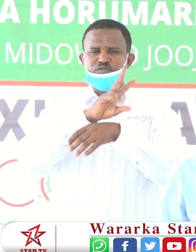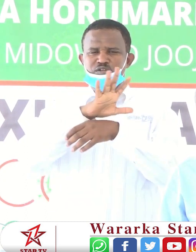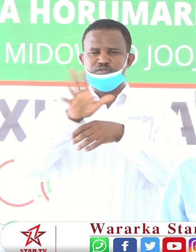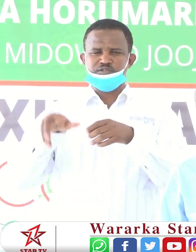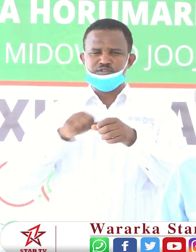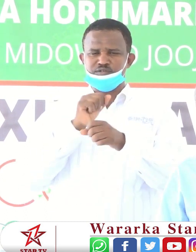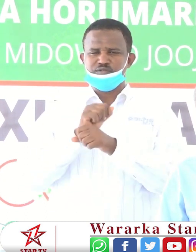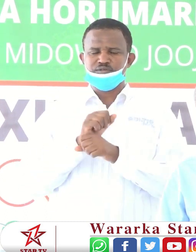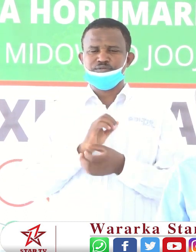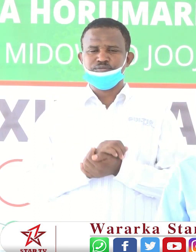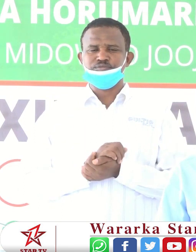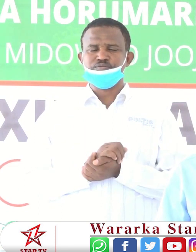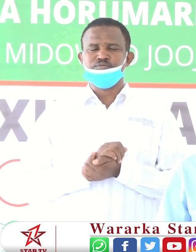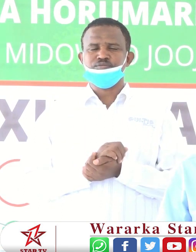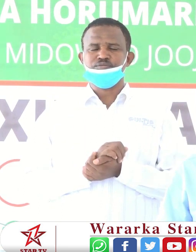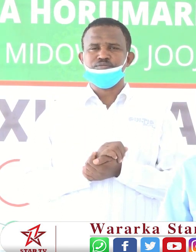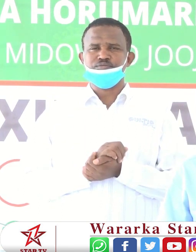saacado dambeysay